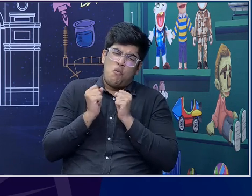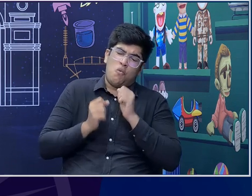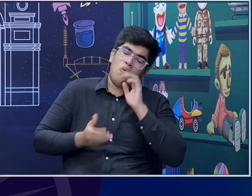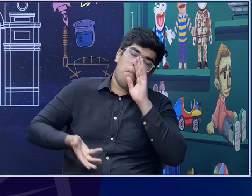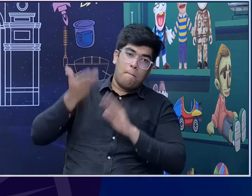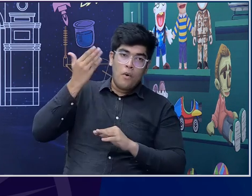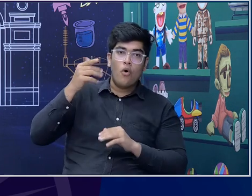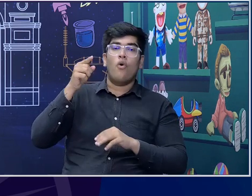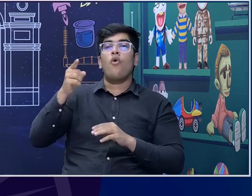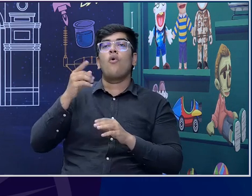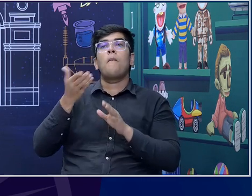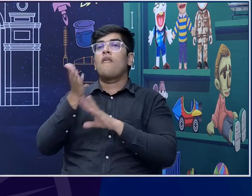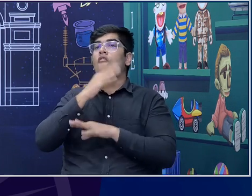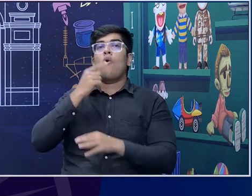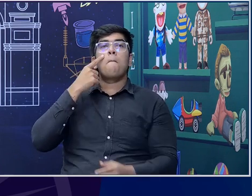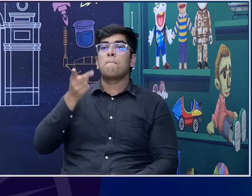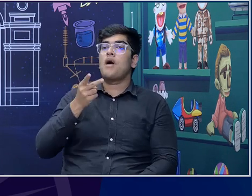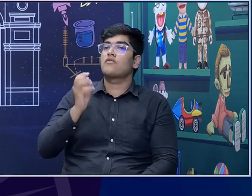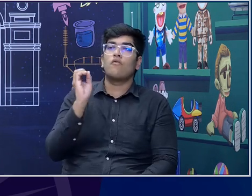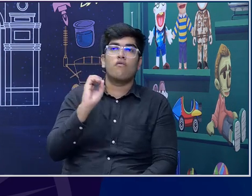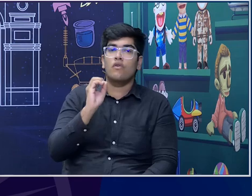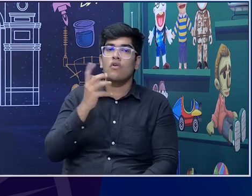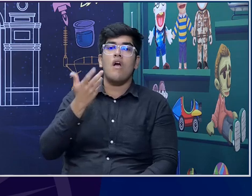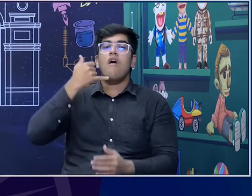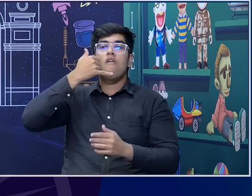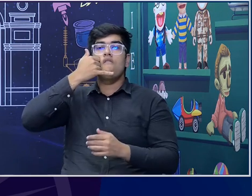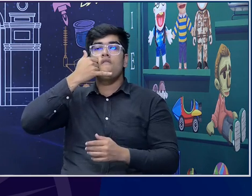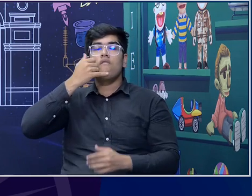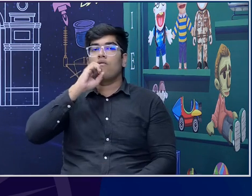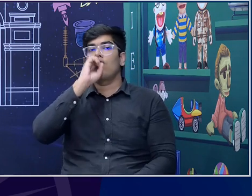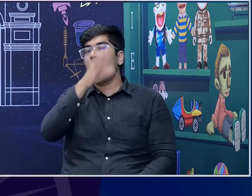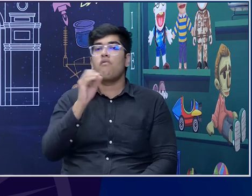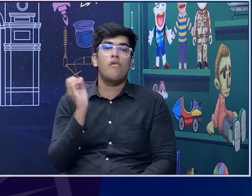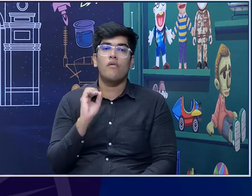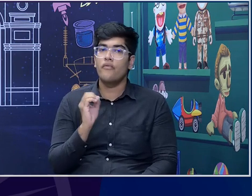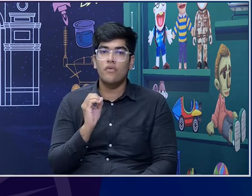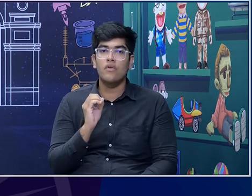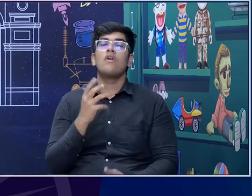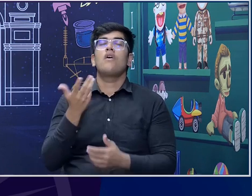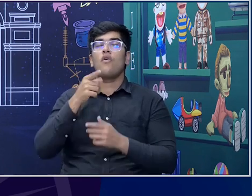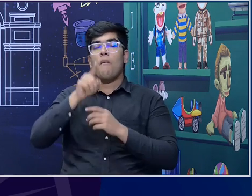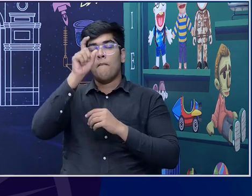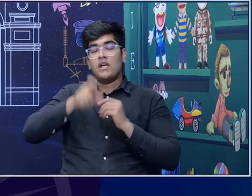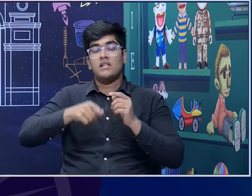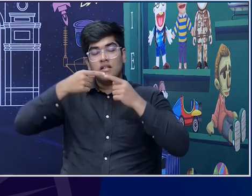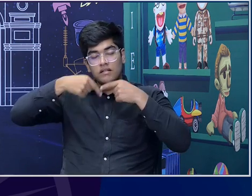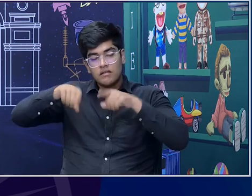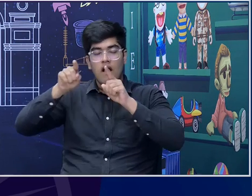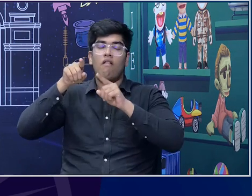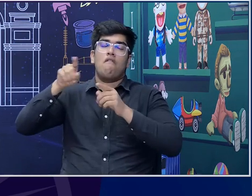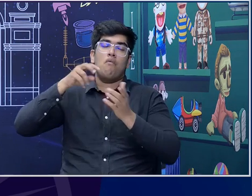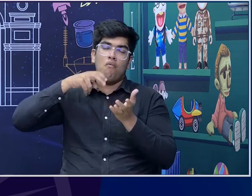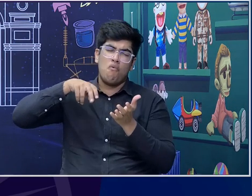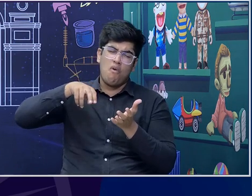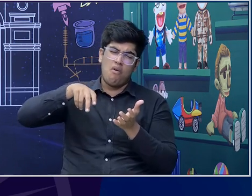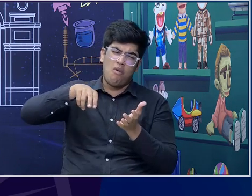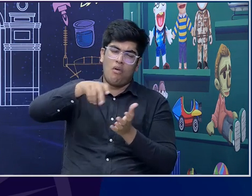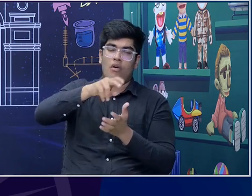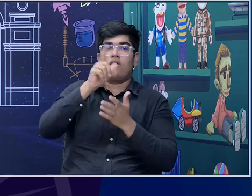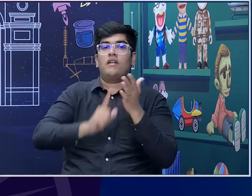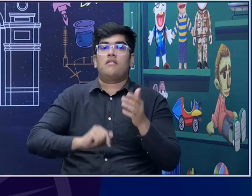वो खुद उनको पैदल ही दूर दूर तक जाना होता था और इस तरीके से वो अपनी सारी मुश्किलों को